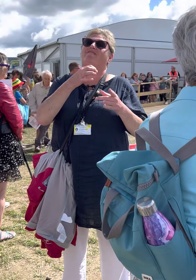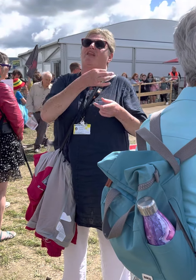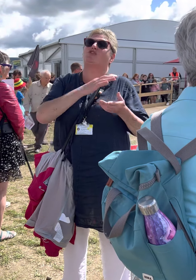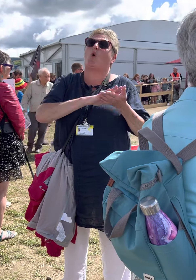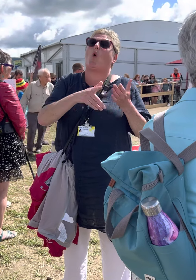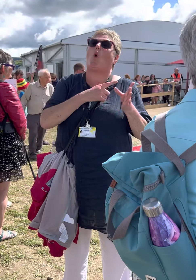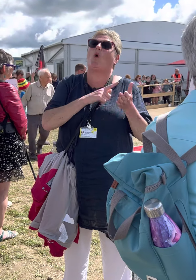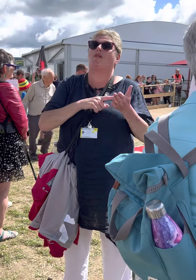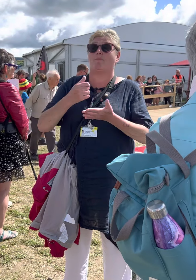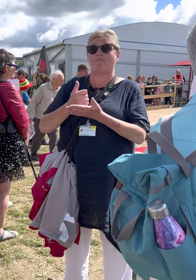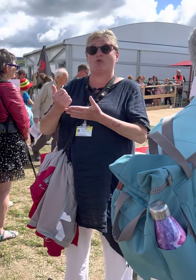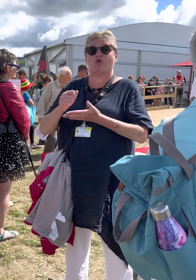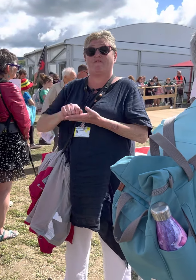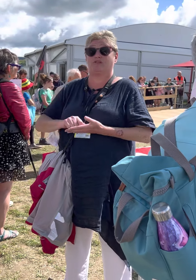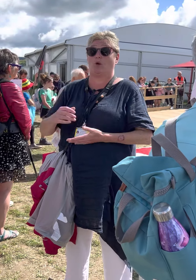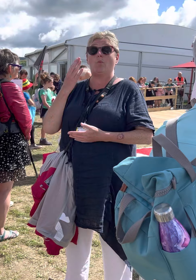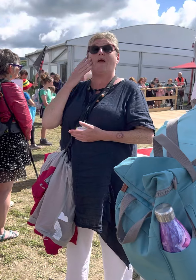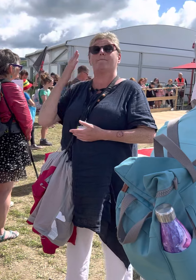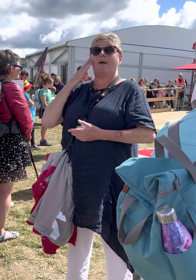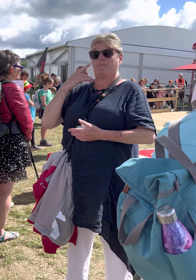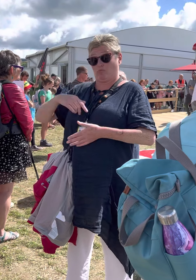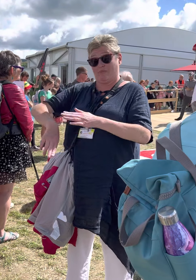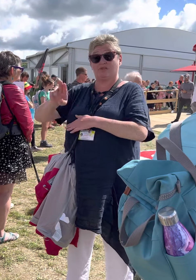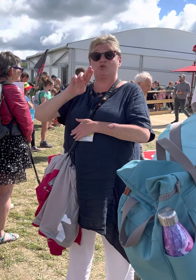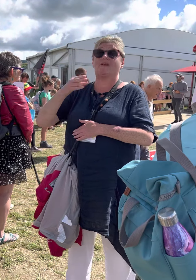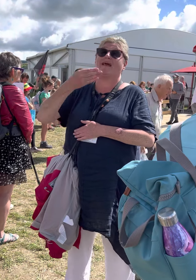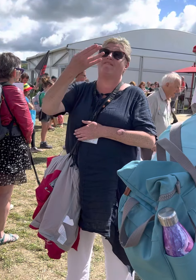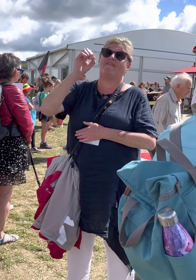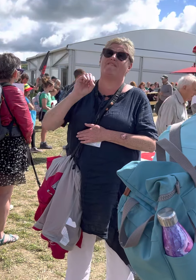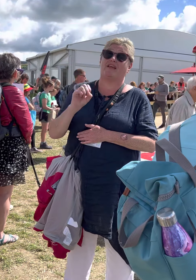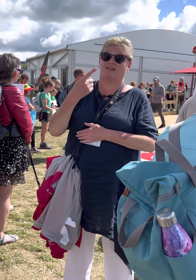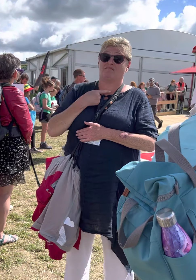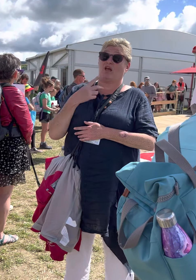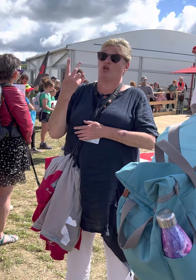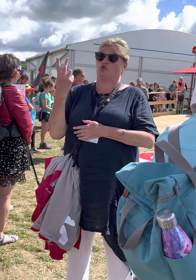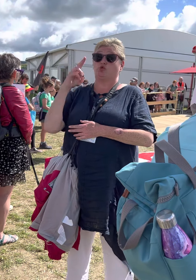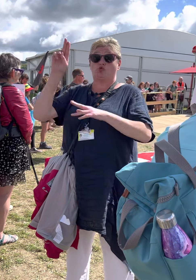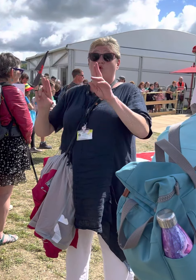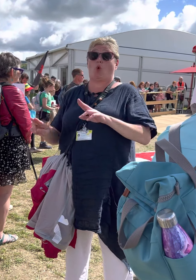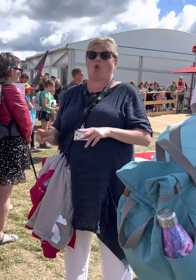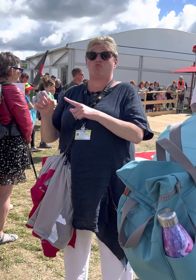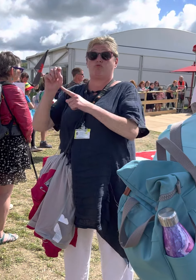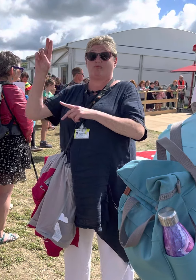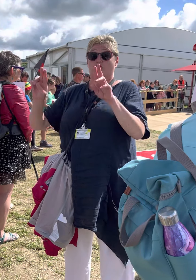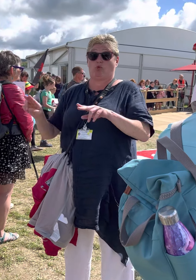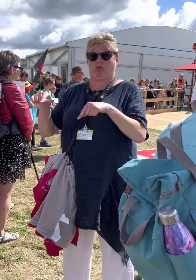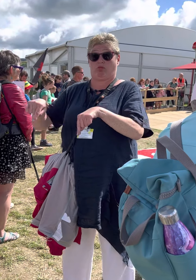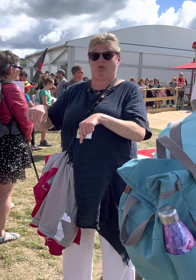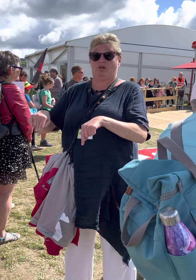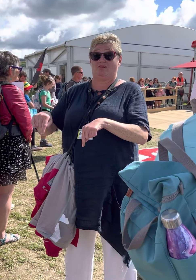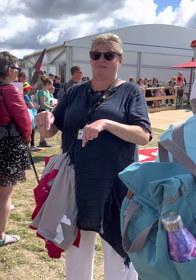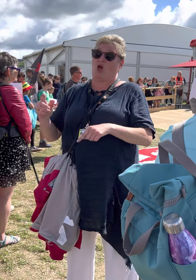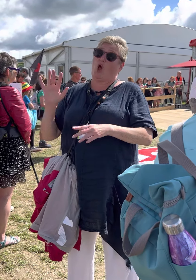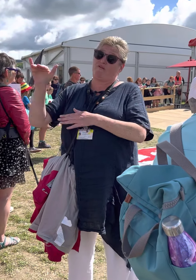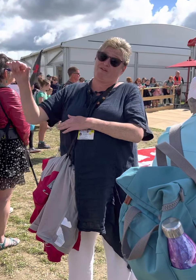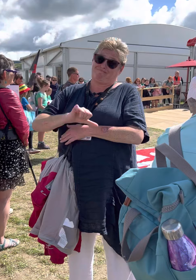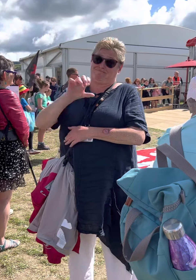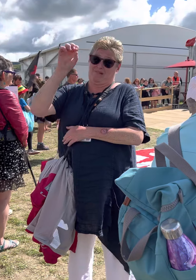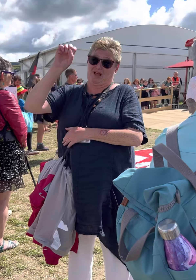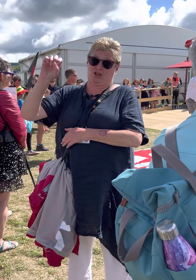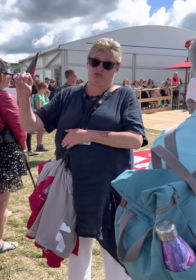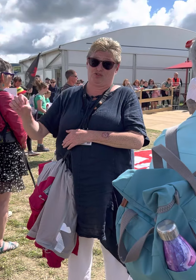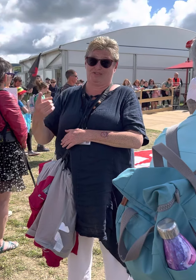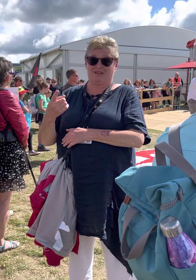post. Da chi'n bod pan oedd mam yn yr ysgol yn y 50au, oedd na 2 ysgol gynradd yn Aberdyfi, efo dros 100 o